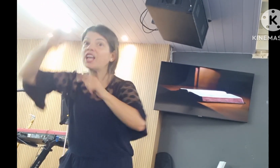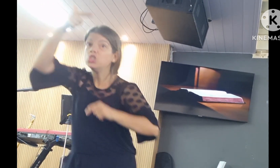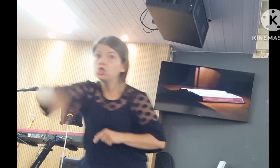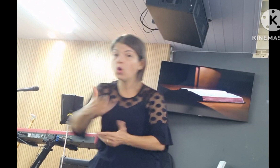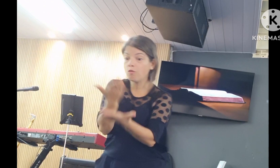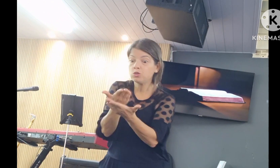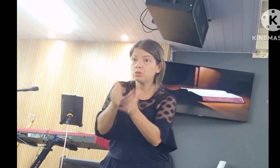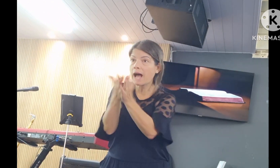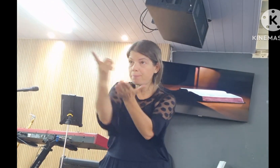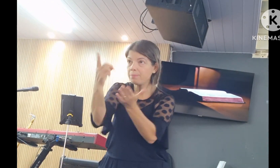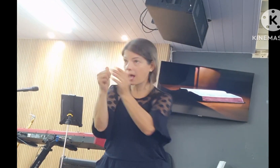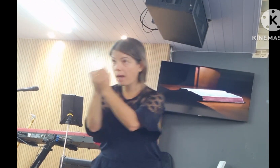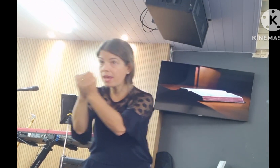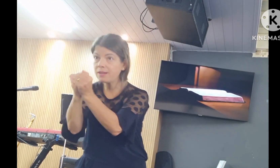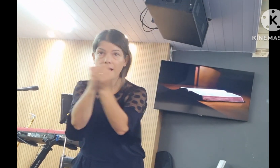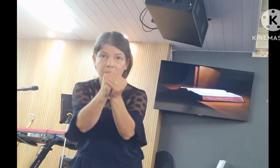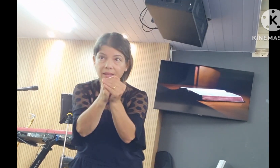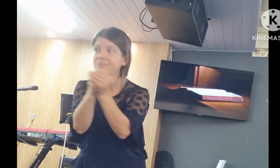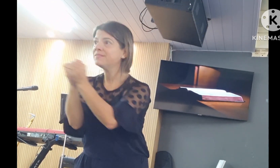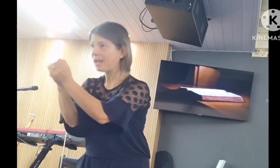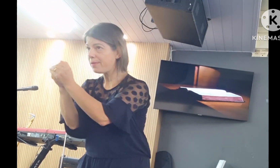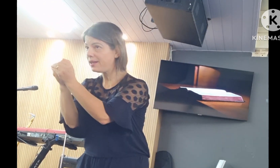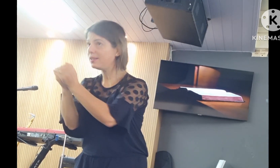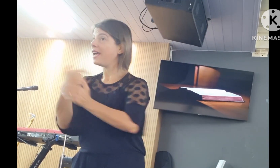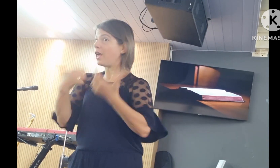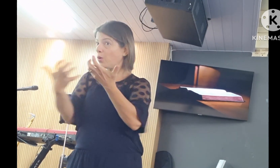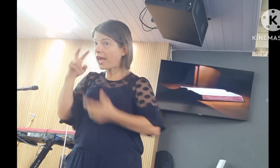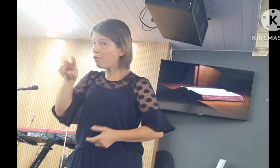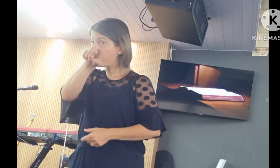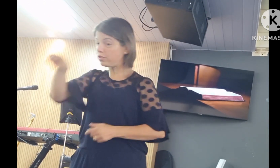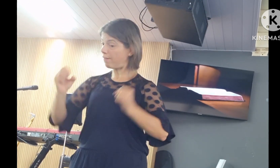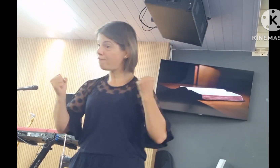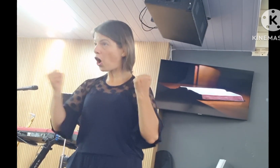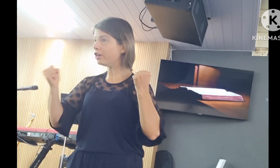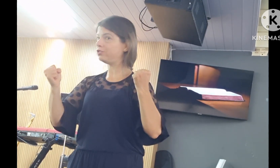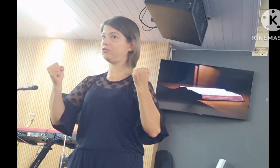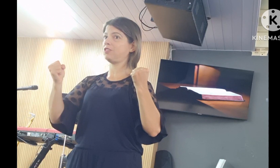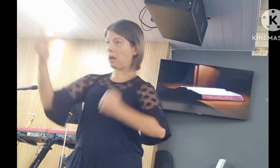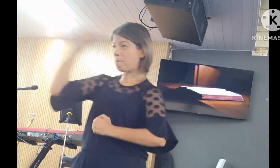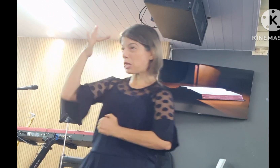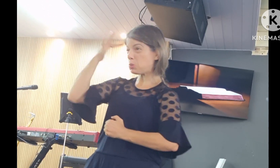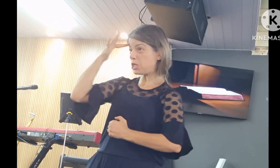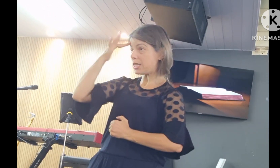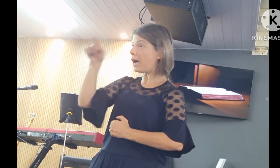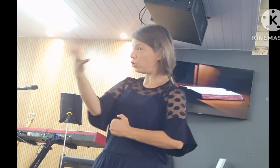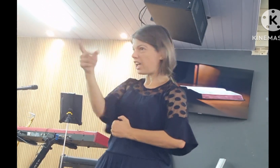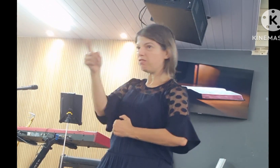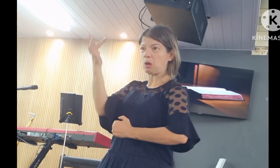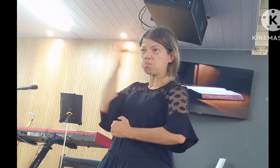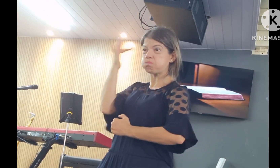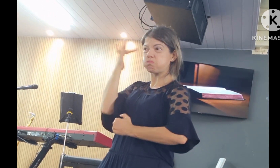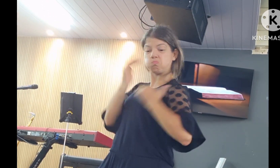para continuar aprendendo da palavra de Deus. Eu quero ver você fortalecido. Eu quero ver você enfrentando as